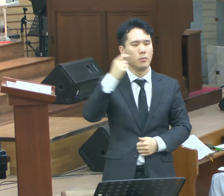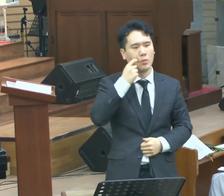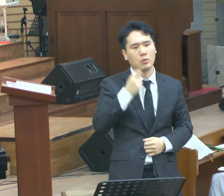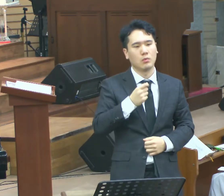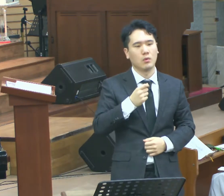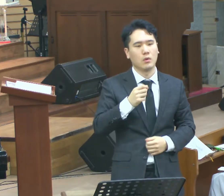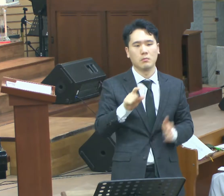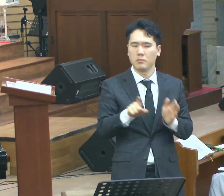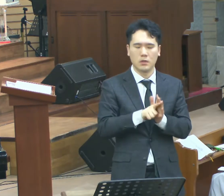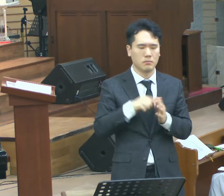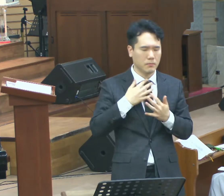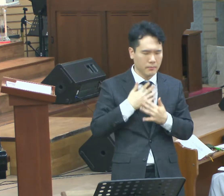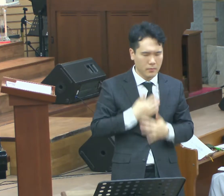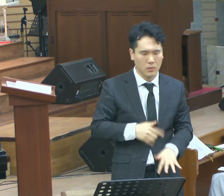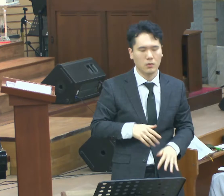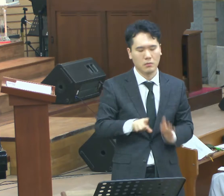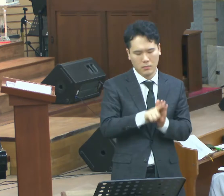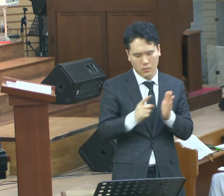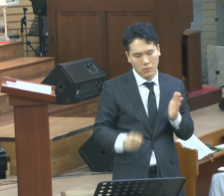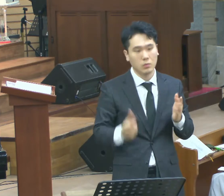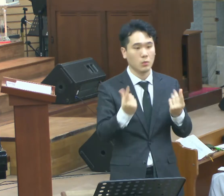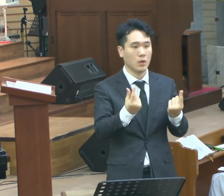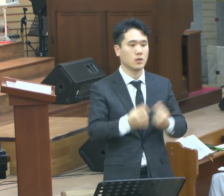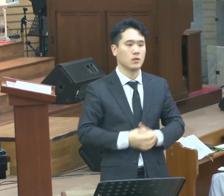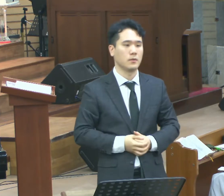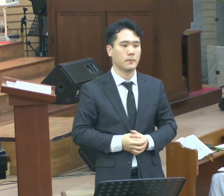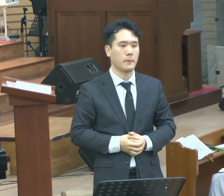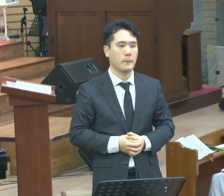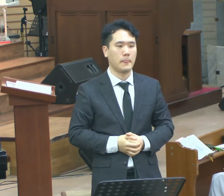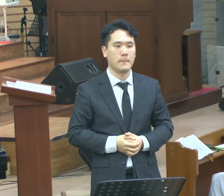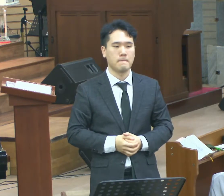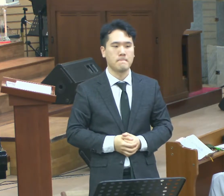거예요. 깨어서 기도하시기를 바랍니다.